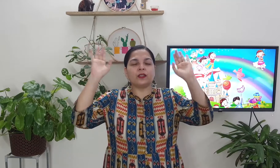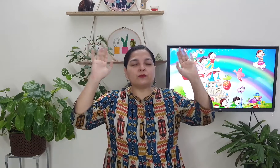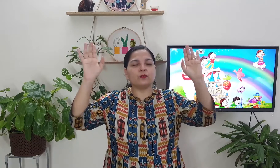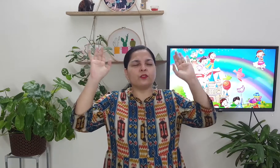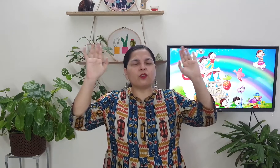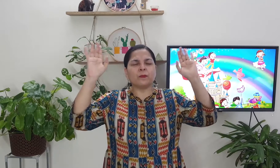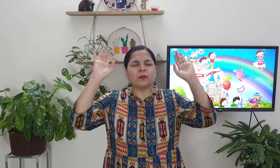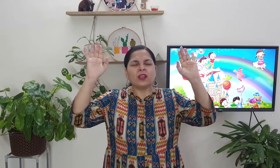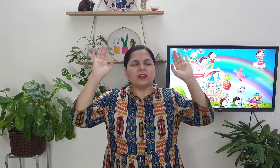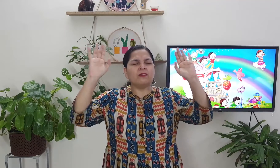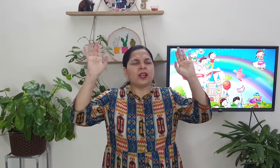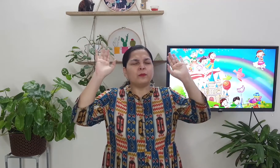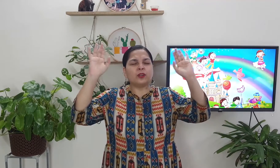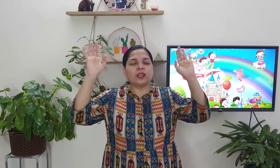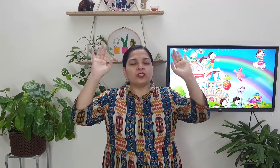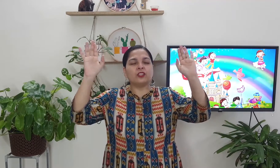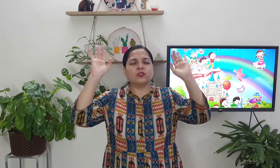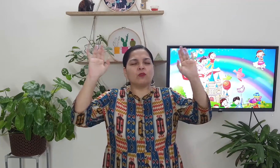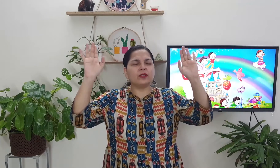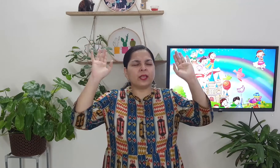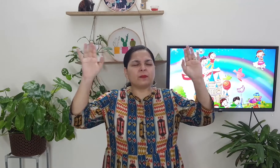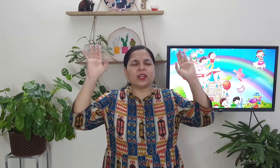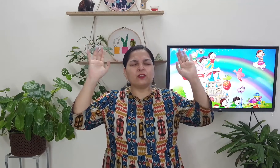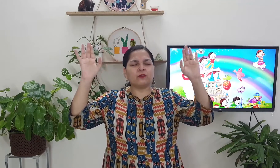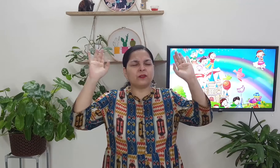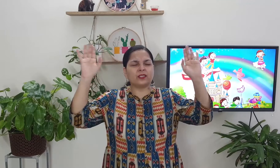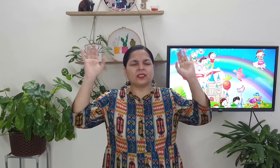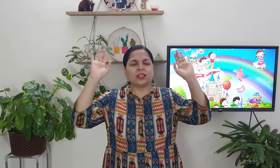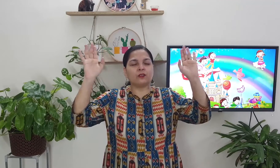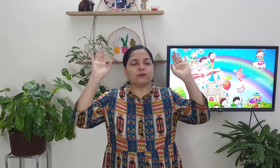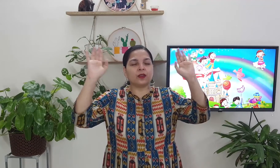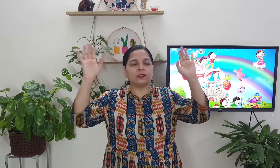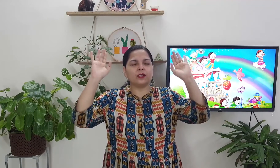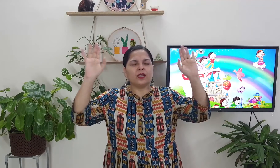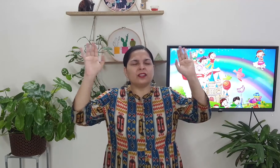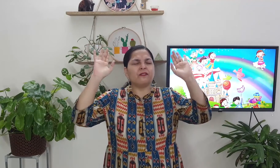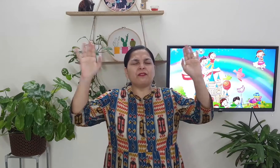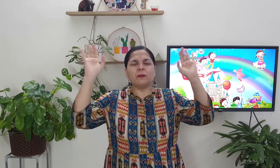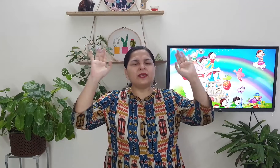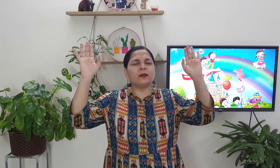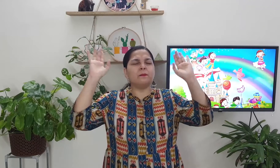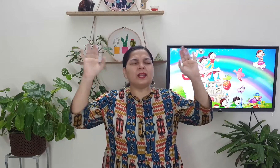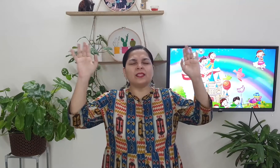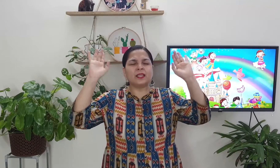உள்ளது. நன்றி தந்தையே, நன்றி தந்தையே. இயேசுவின் வல்லமையான பெயரில் அவர்களது குடும்பங்கள்